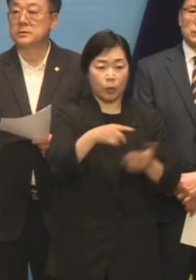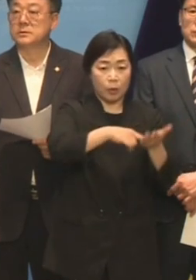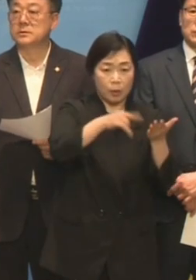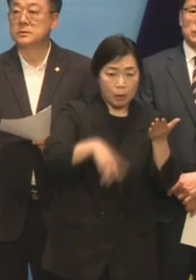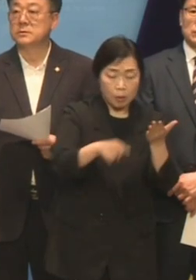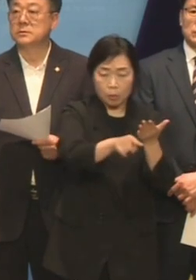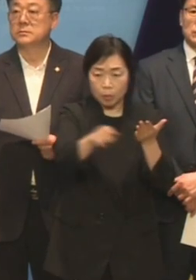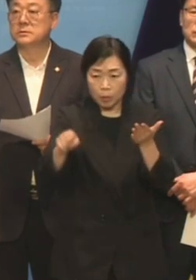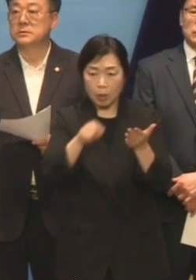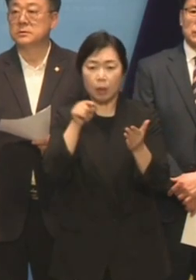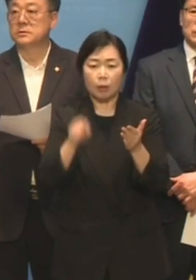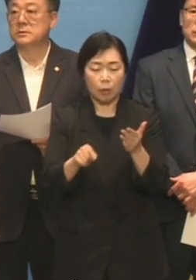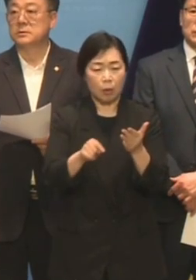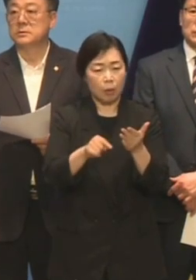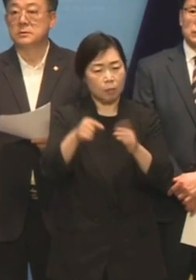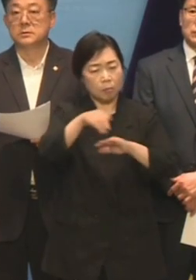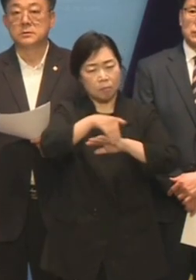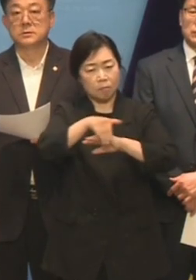채권을 안분해서